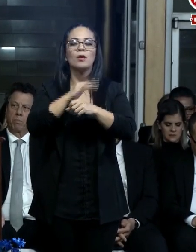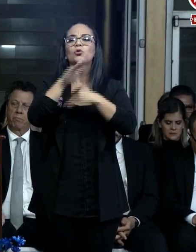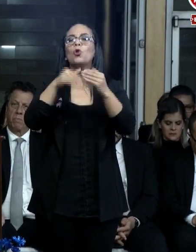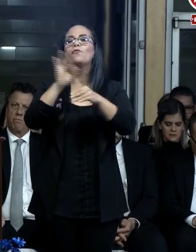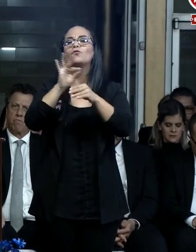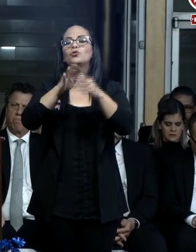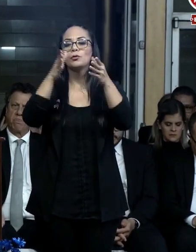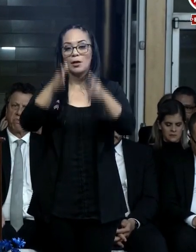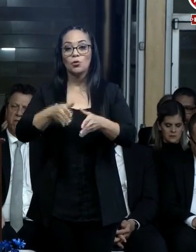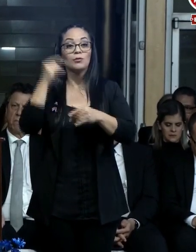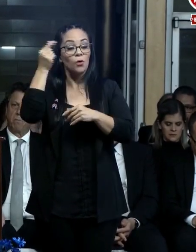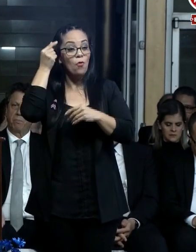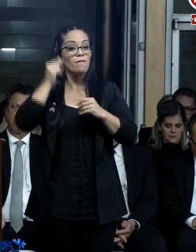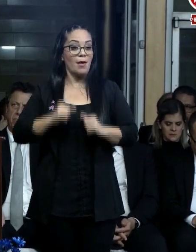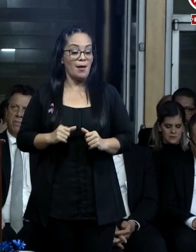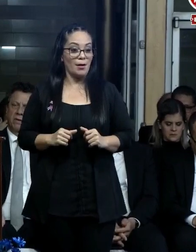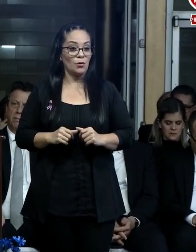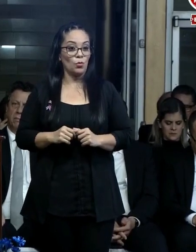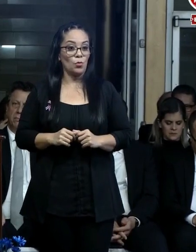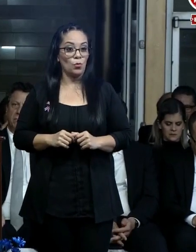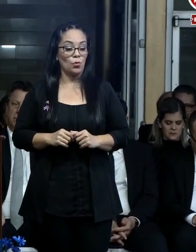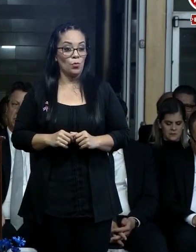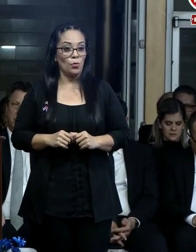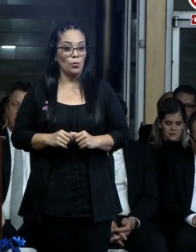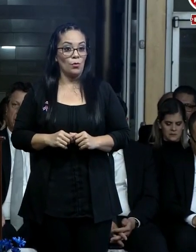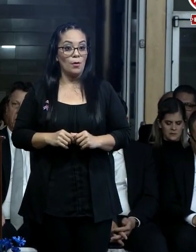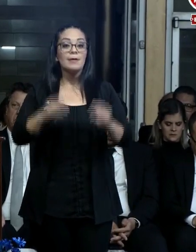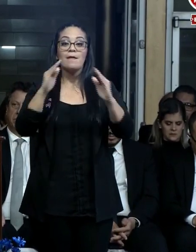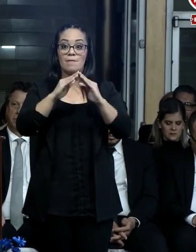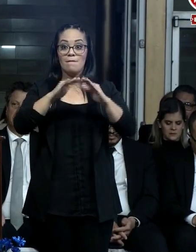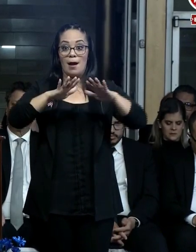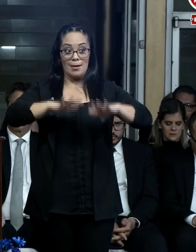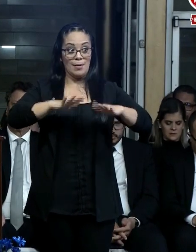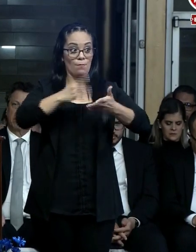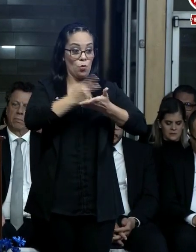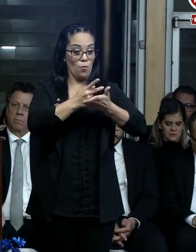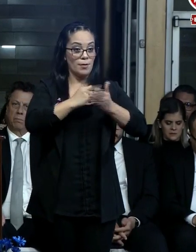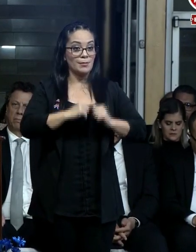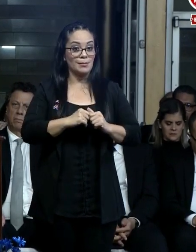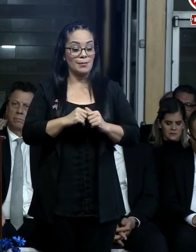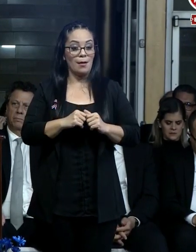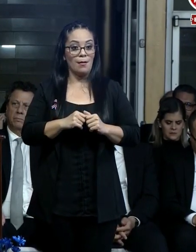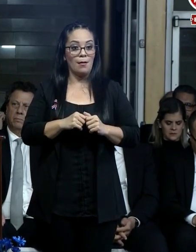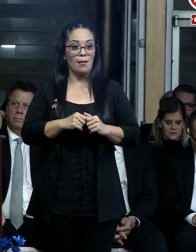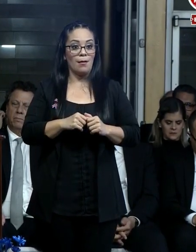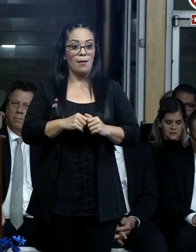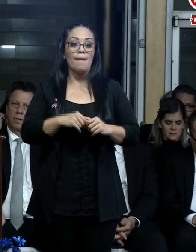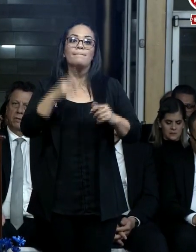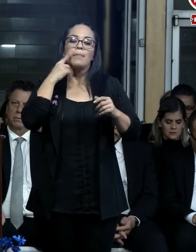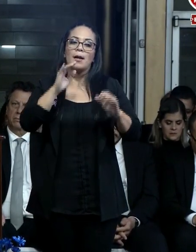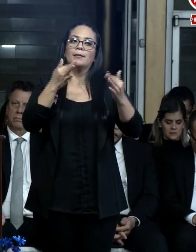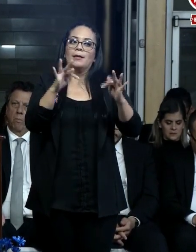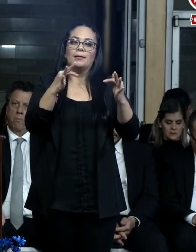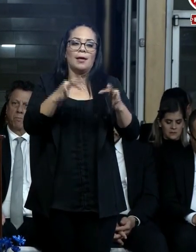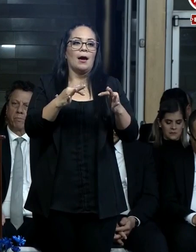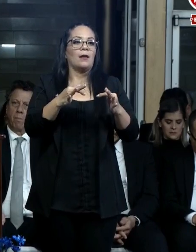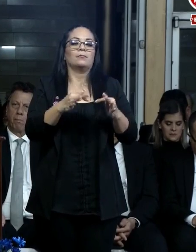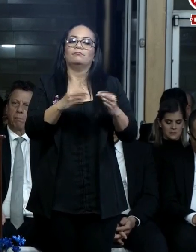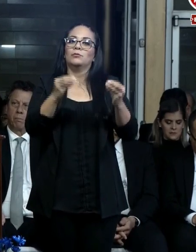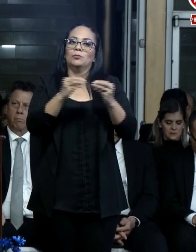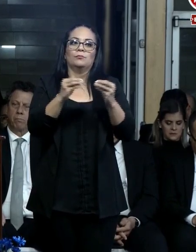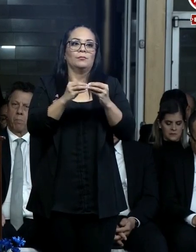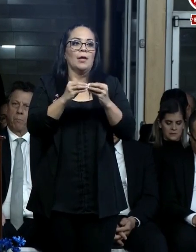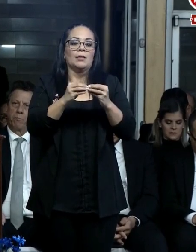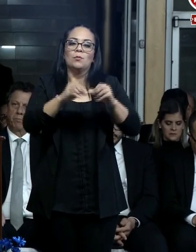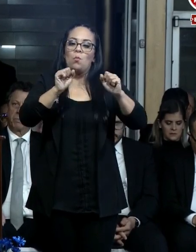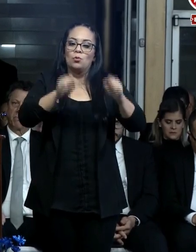a los funcionarios del gobierno que vivan en la provincia, para liberar lo más posible las